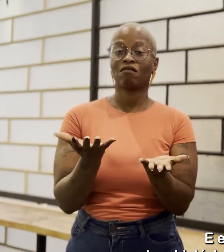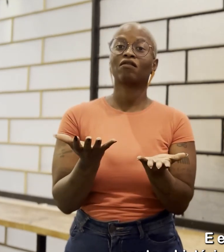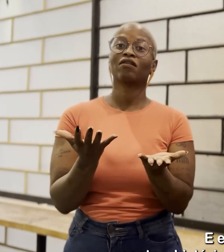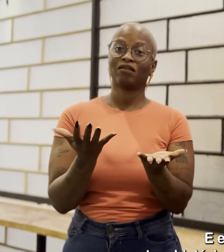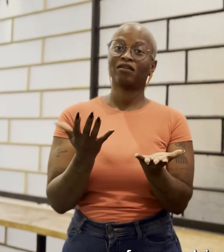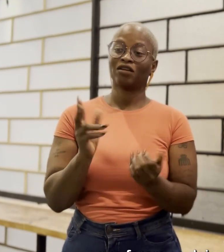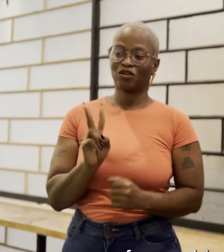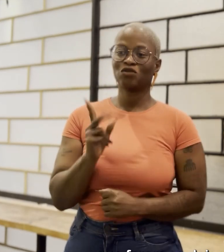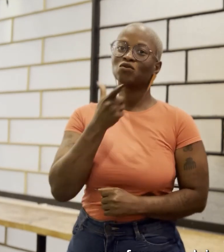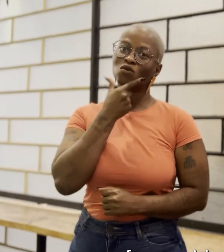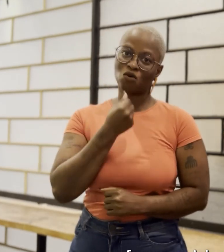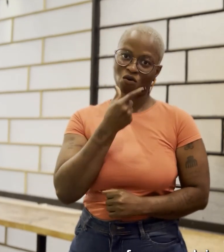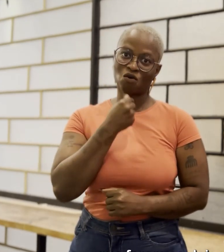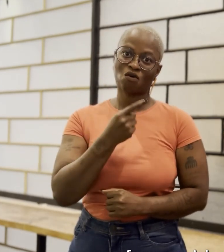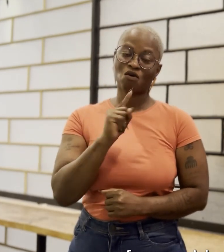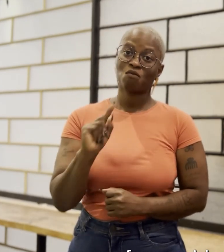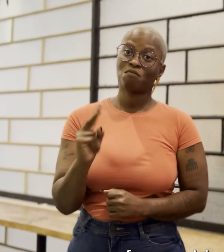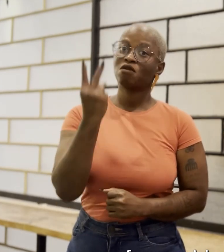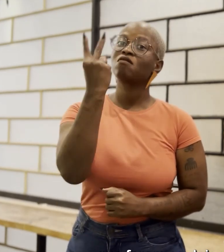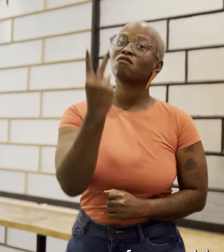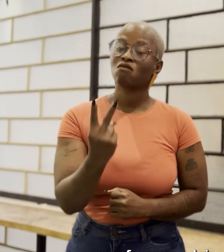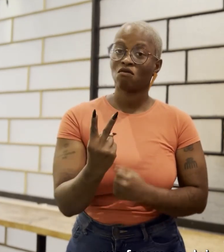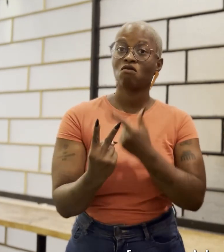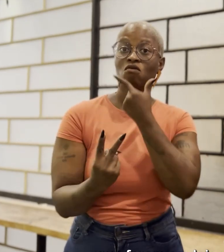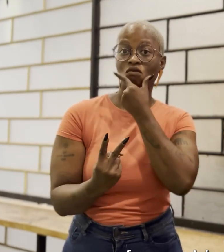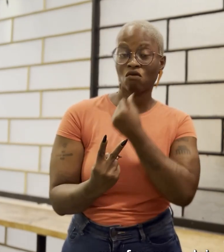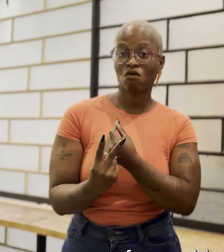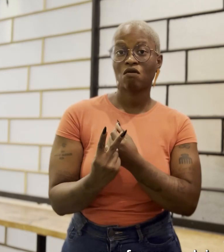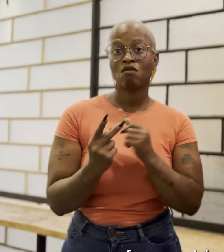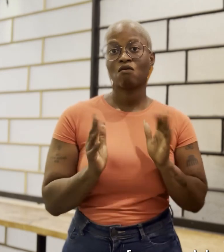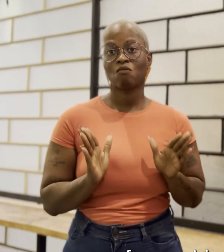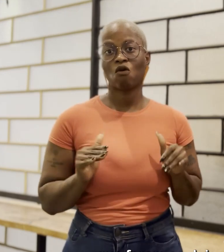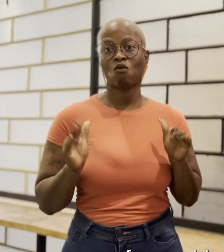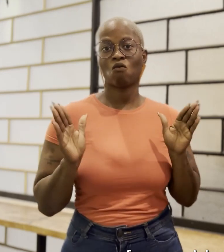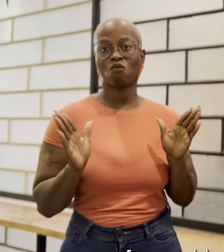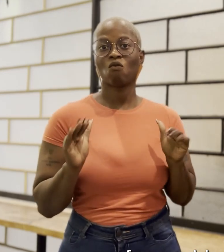desses dois homens que foram os dois primeiros homens a voarem.